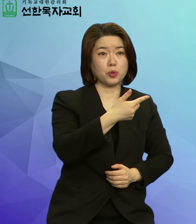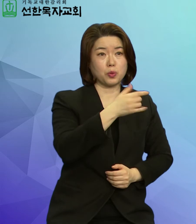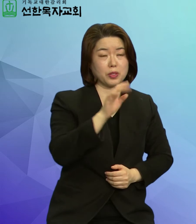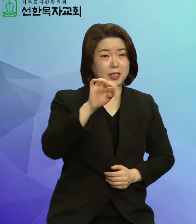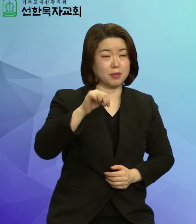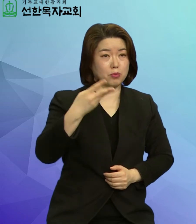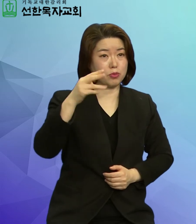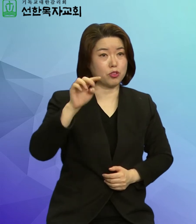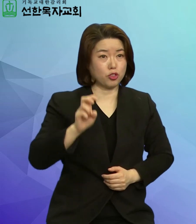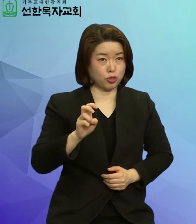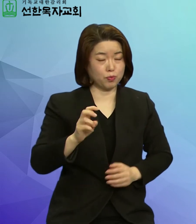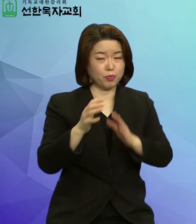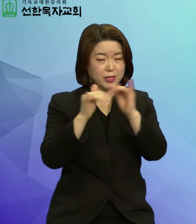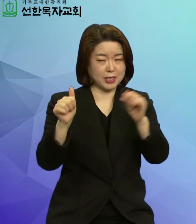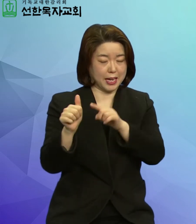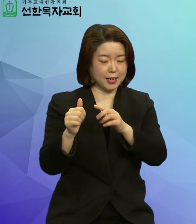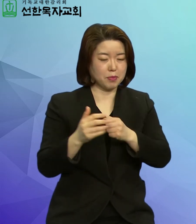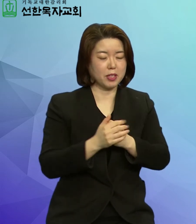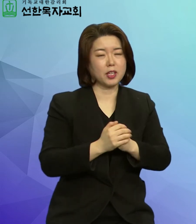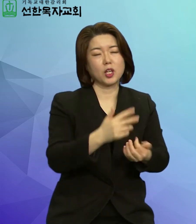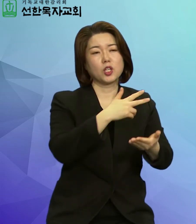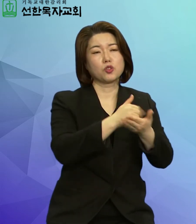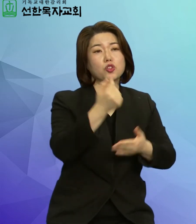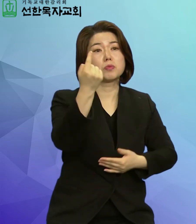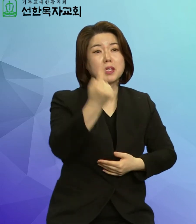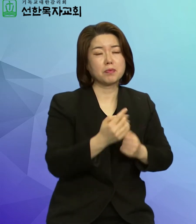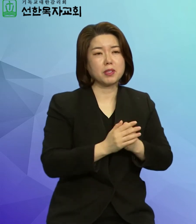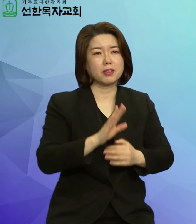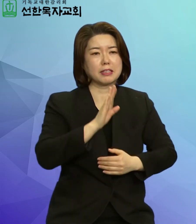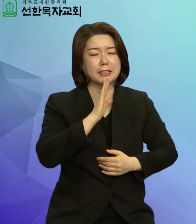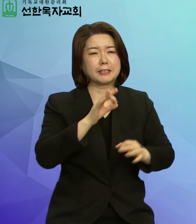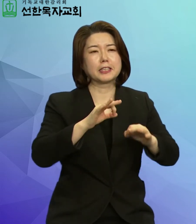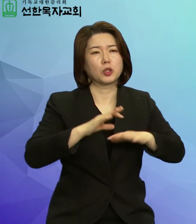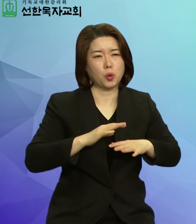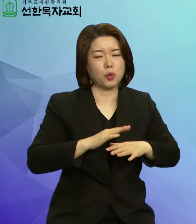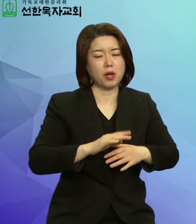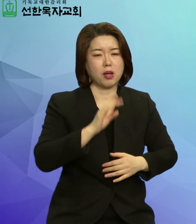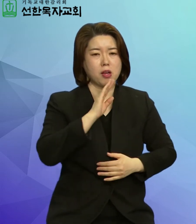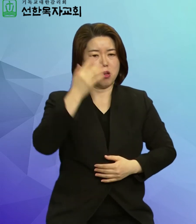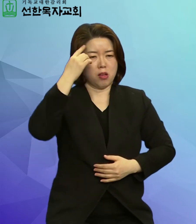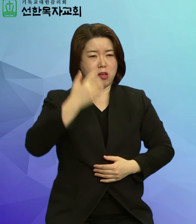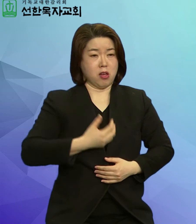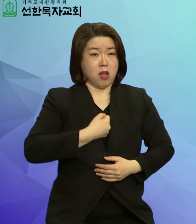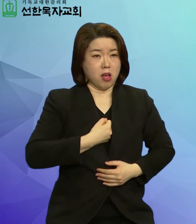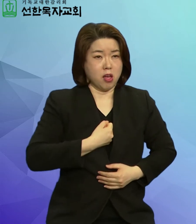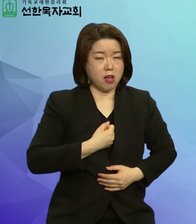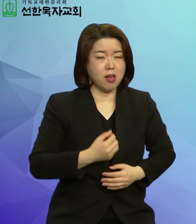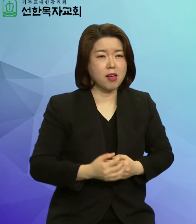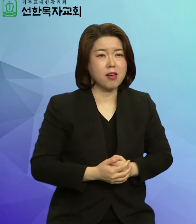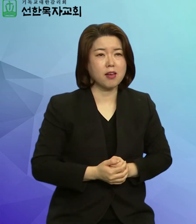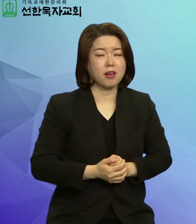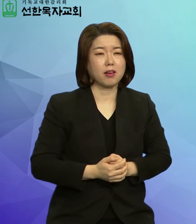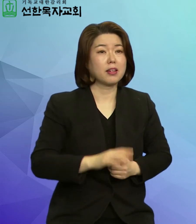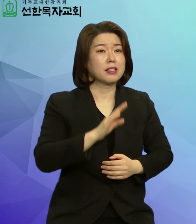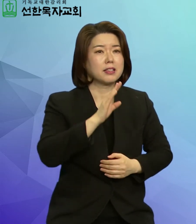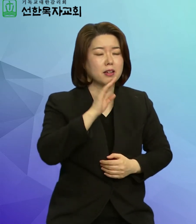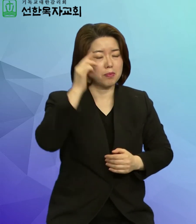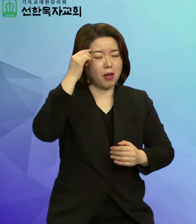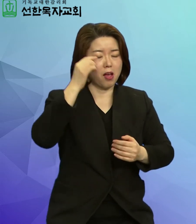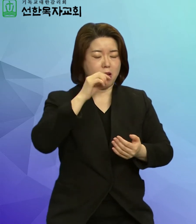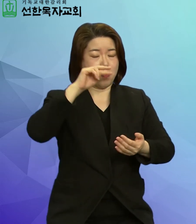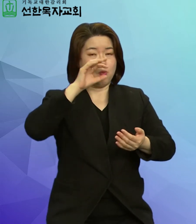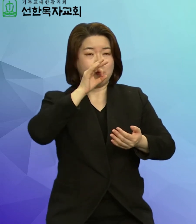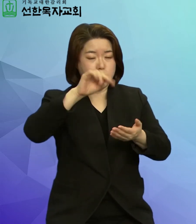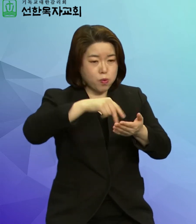안소니 볼룸이라고 하는 사람이 주님의 임재는 너무나도 놀라웠고 너무나 충격적이고